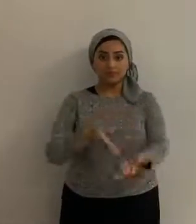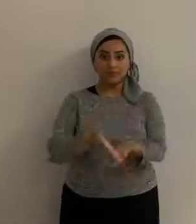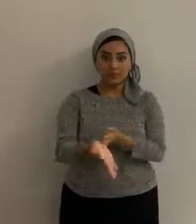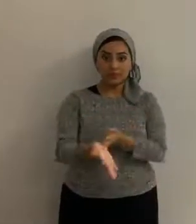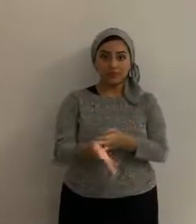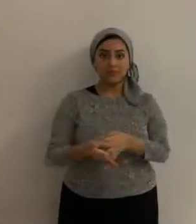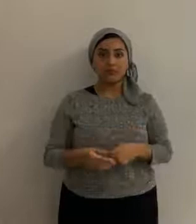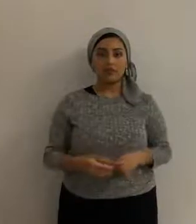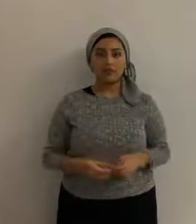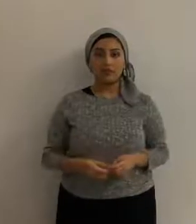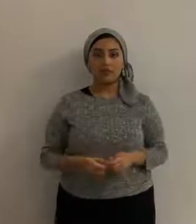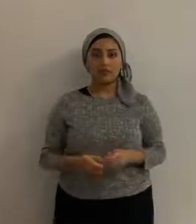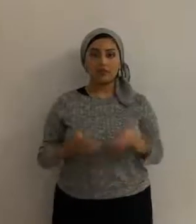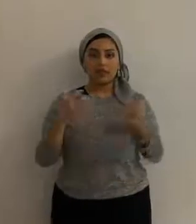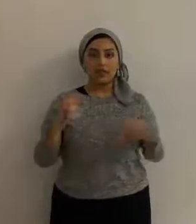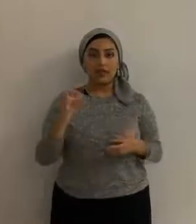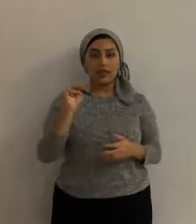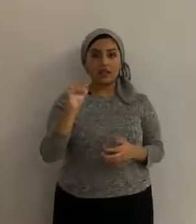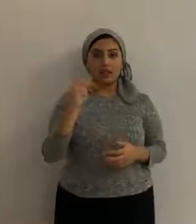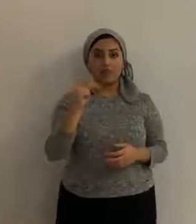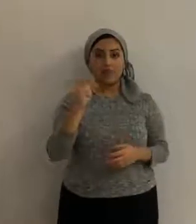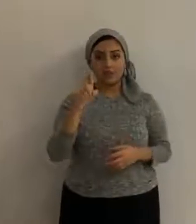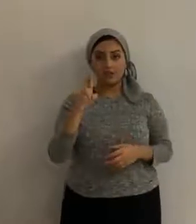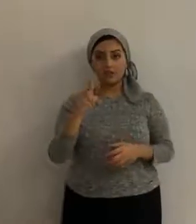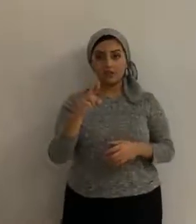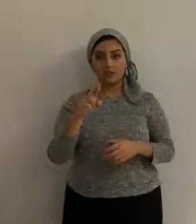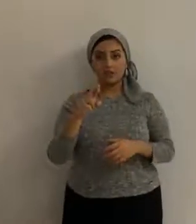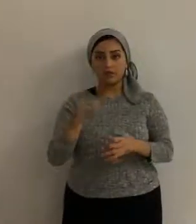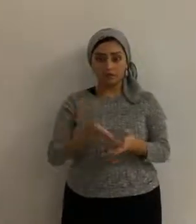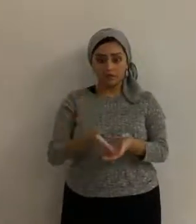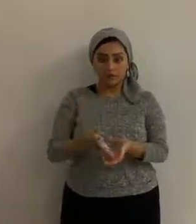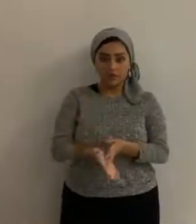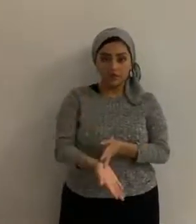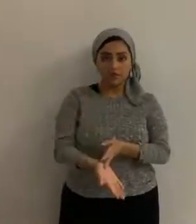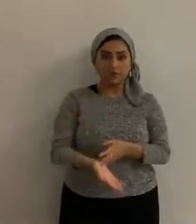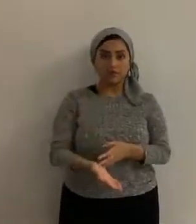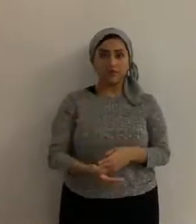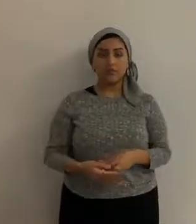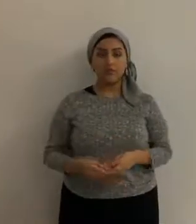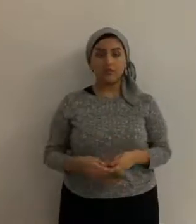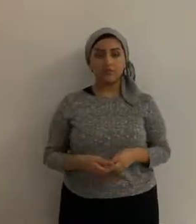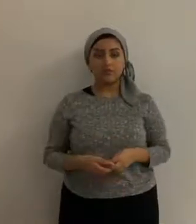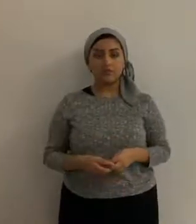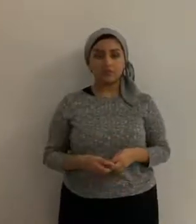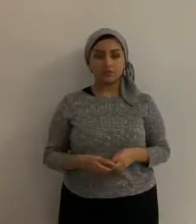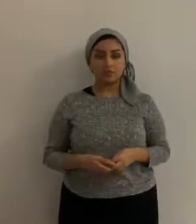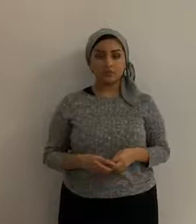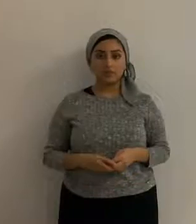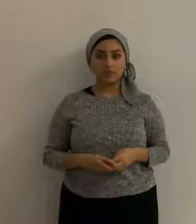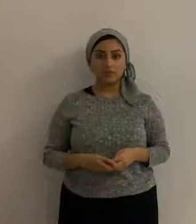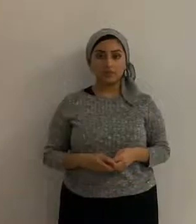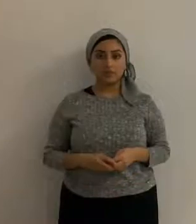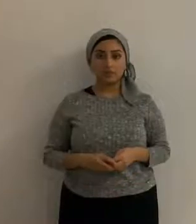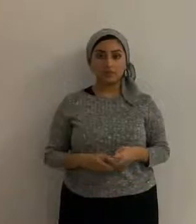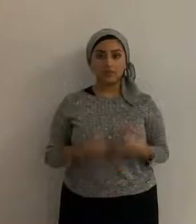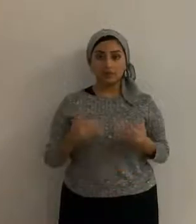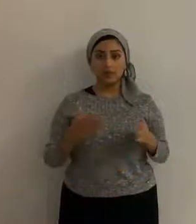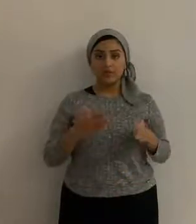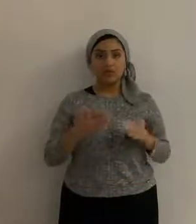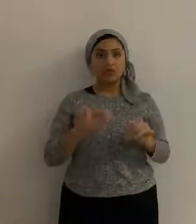muchos metros abajo del nivel de calle. Eso es por un lado. Ahora, también se utilizan cuando,